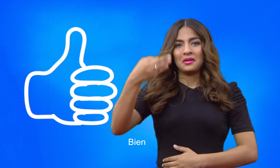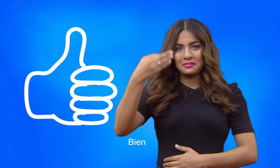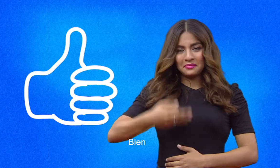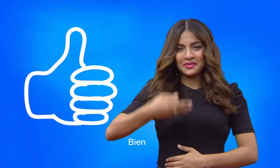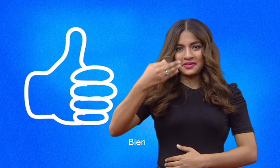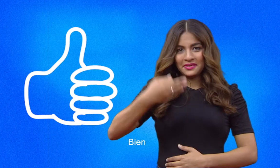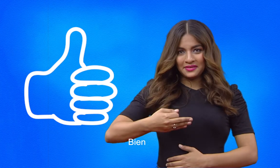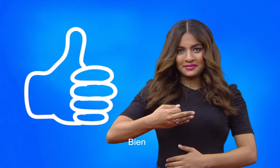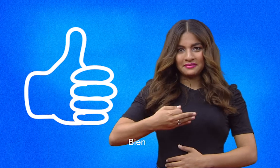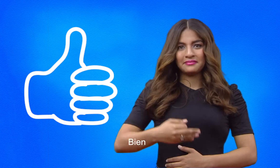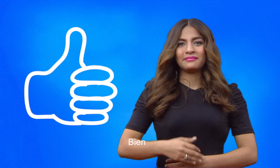Bien.